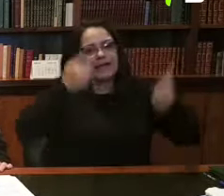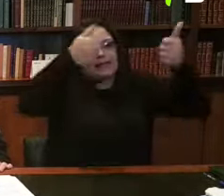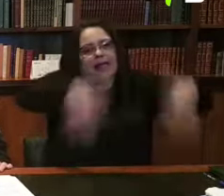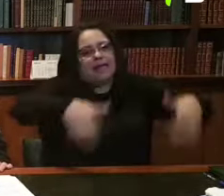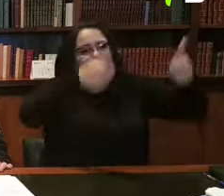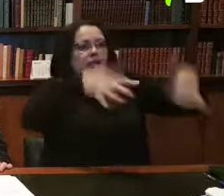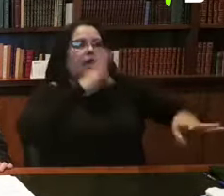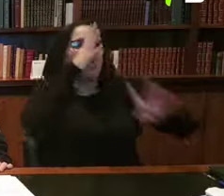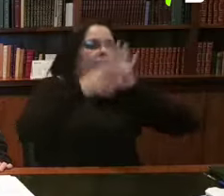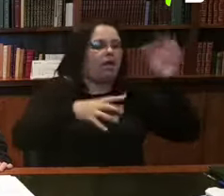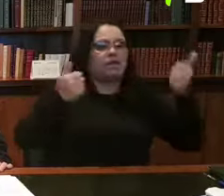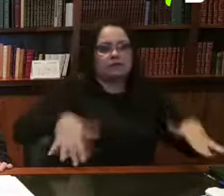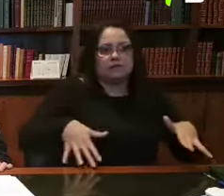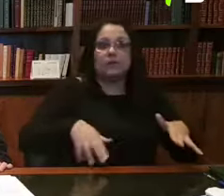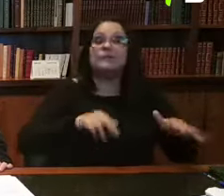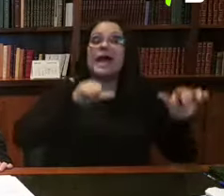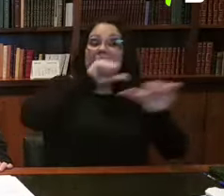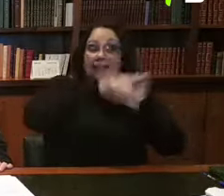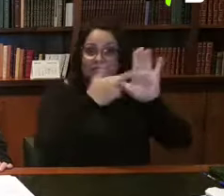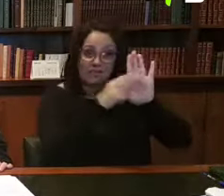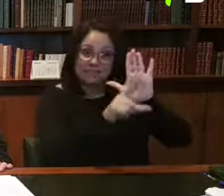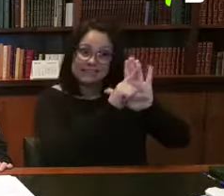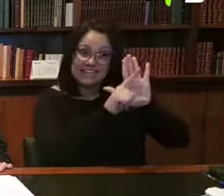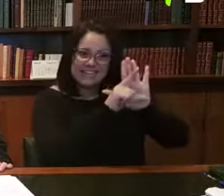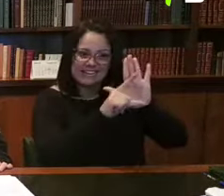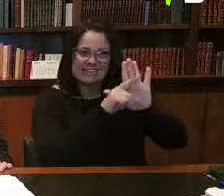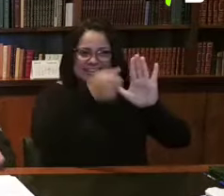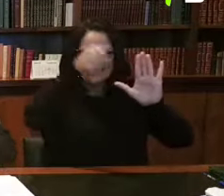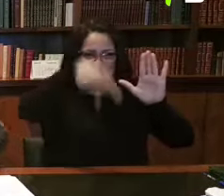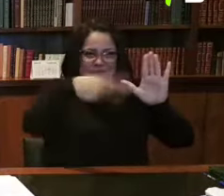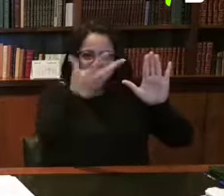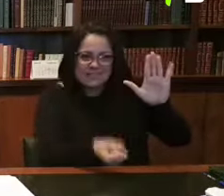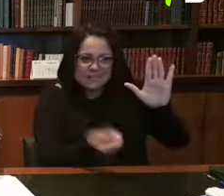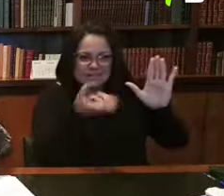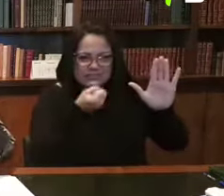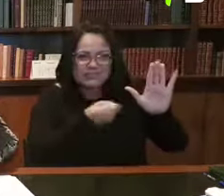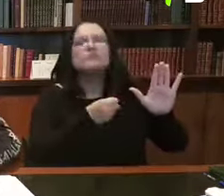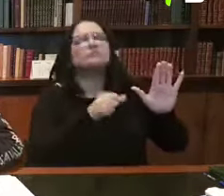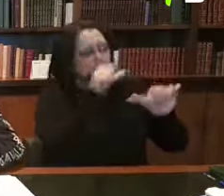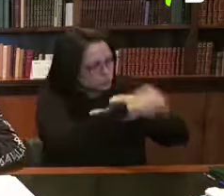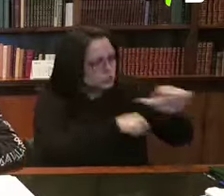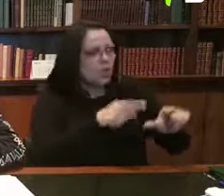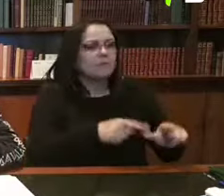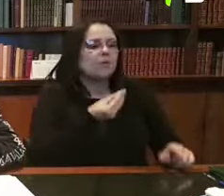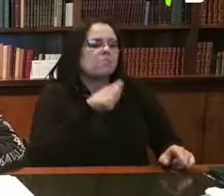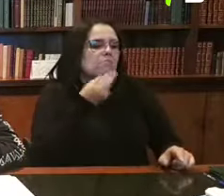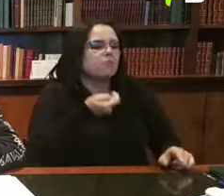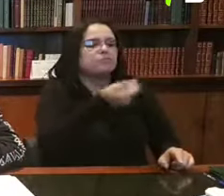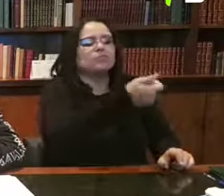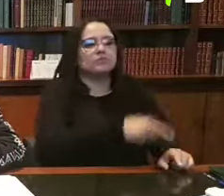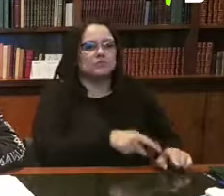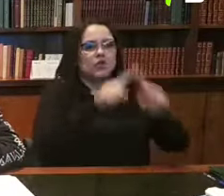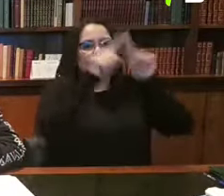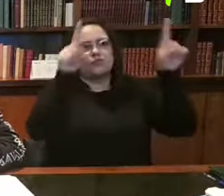gastando com os acessos a reforma da previdência por exemplo acabamos com os privilégios da mesma forma o salário